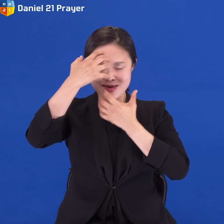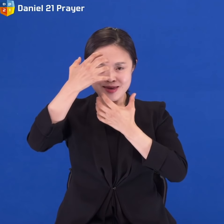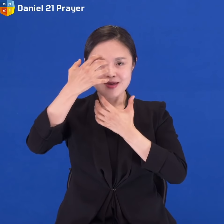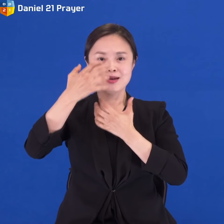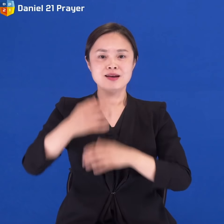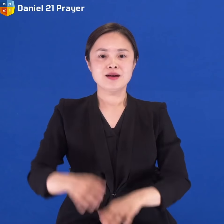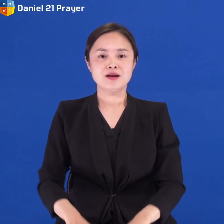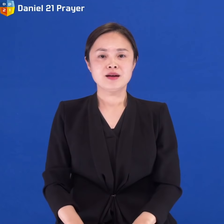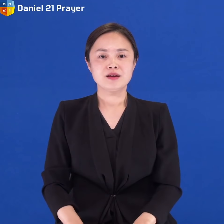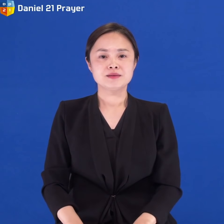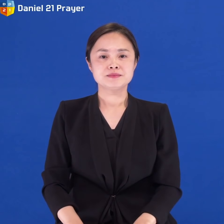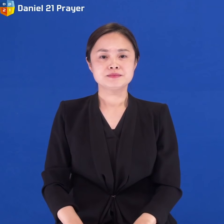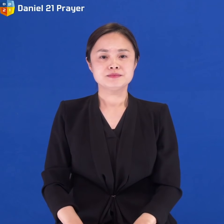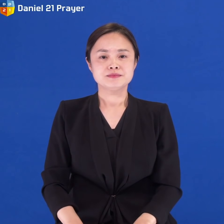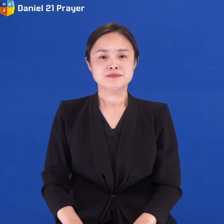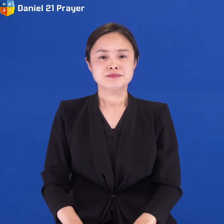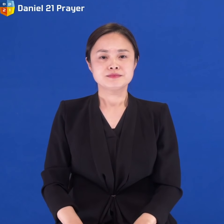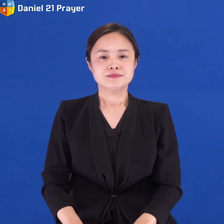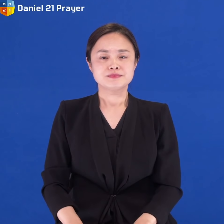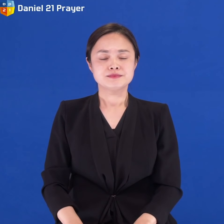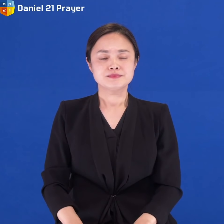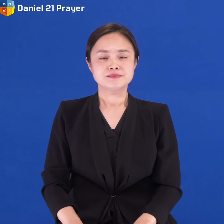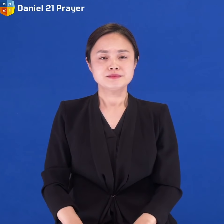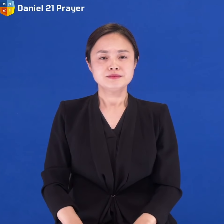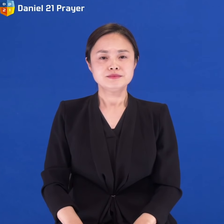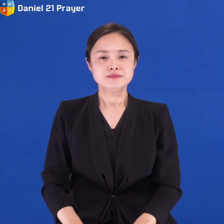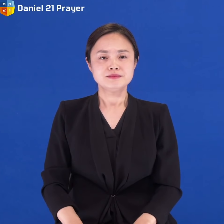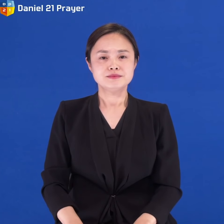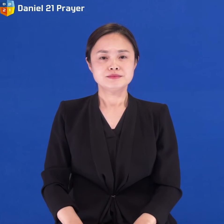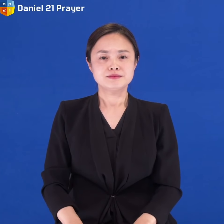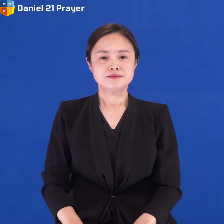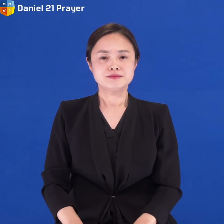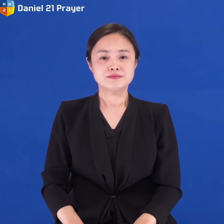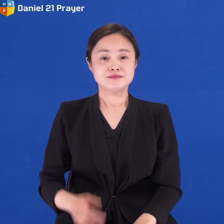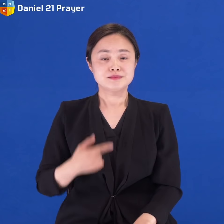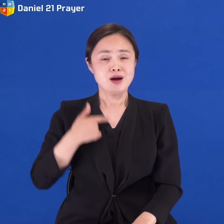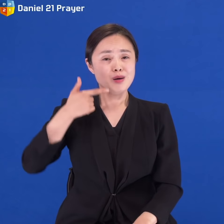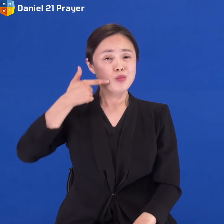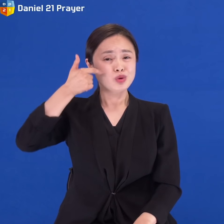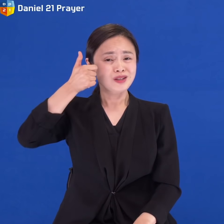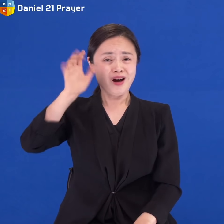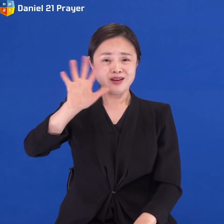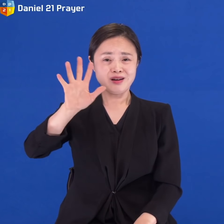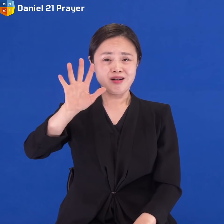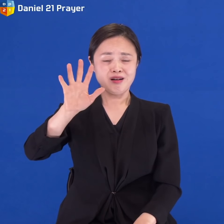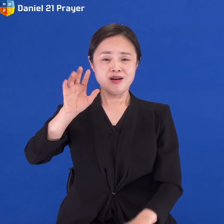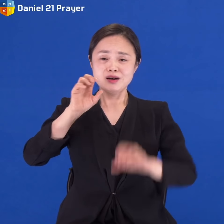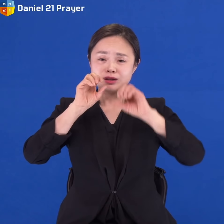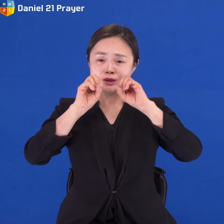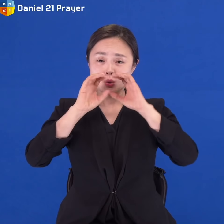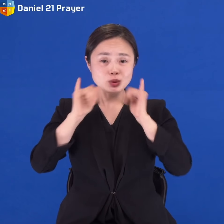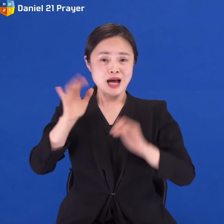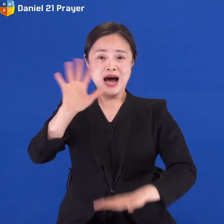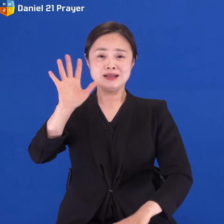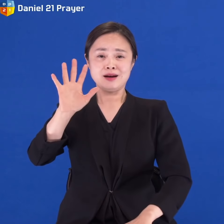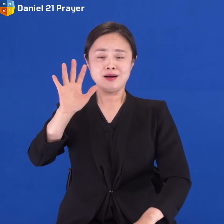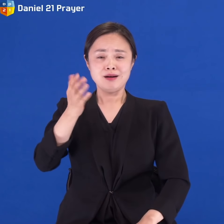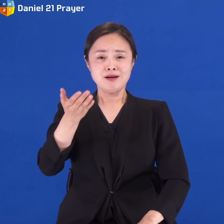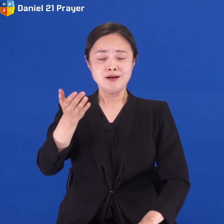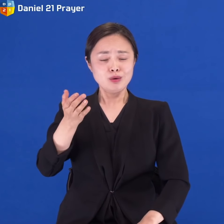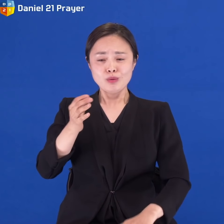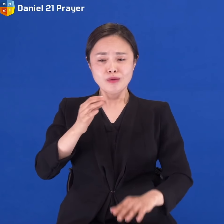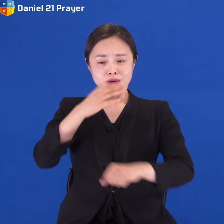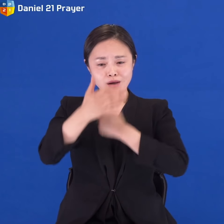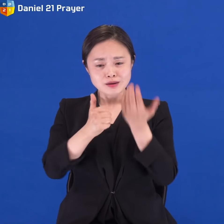Come and see. 와서 보라. 제가 무슨 목사입니까? 제가 전도사입니까? 말씀도 찌꼬리도 모르는